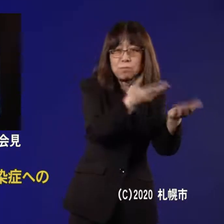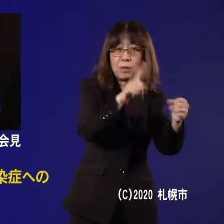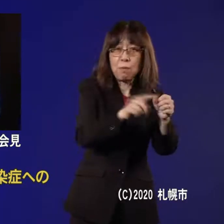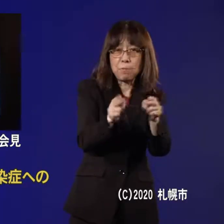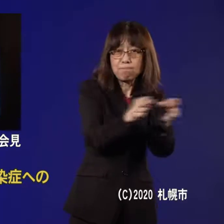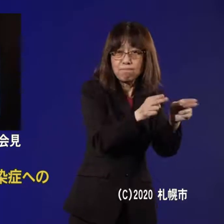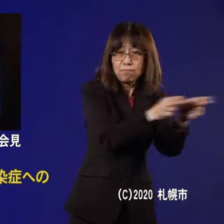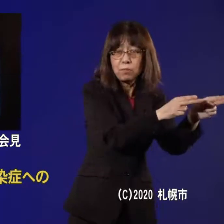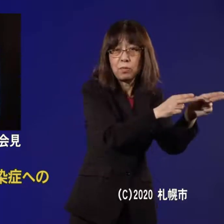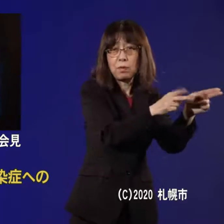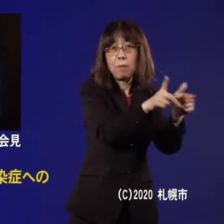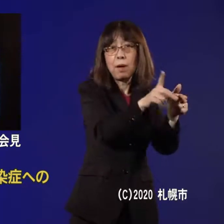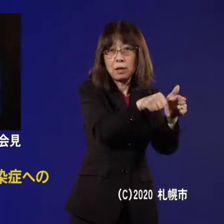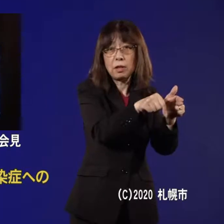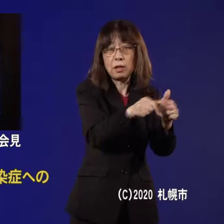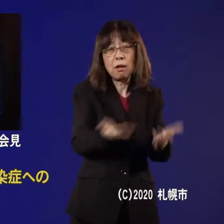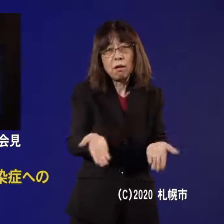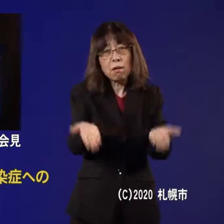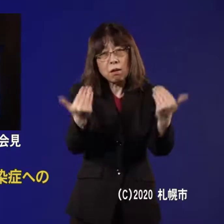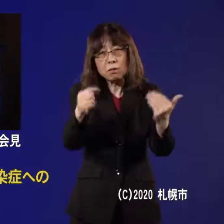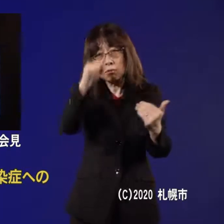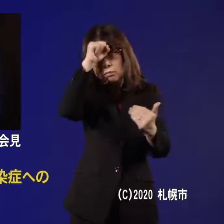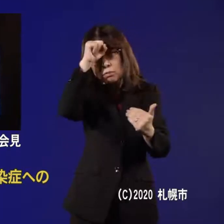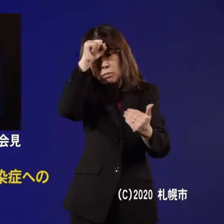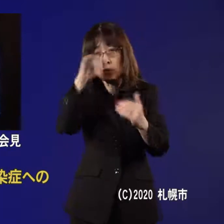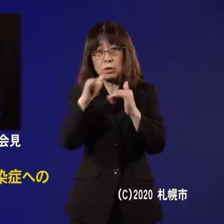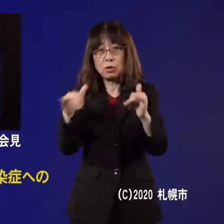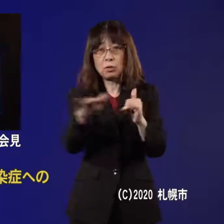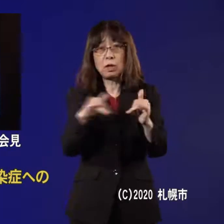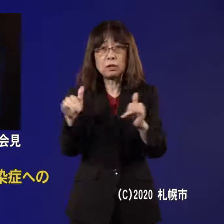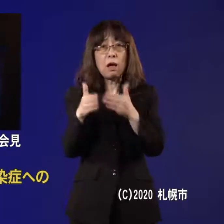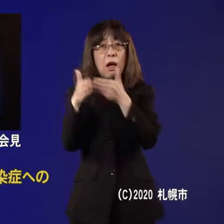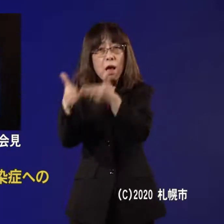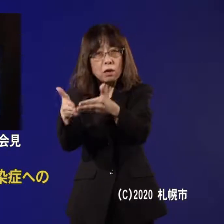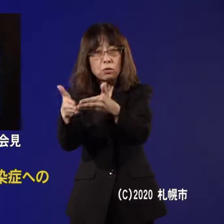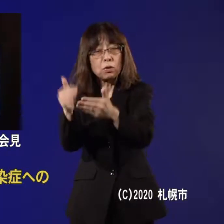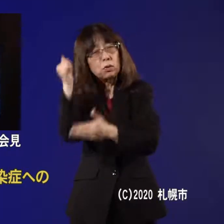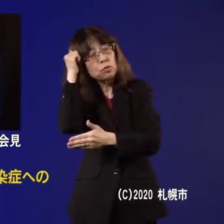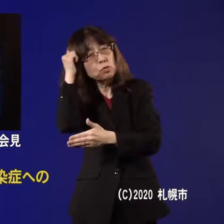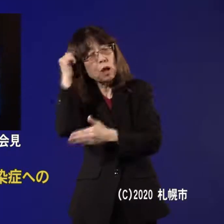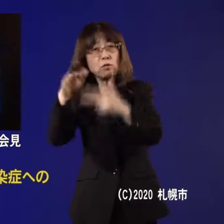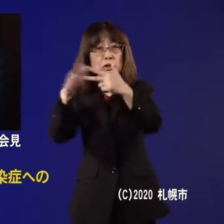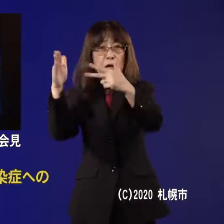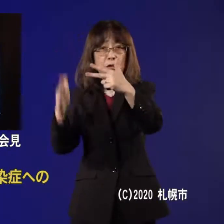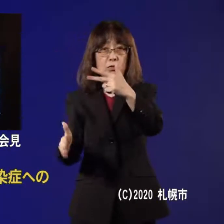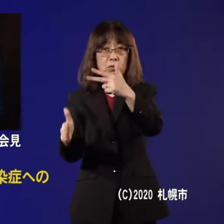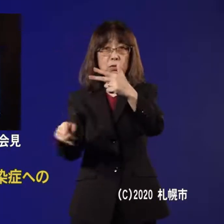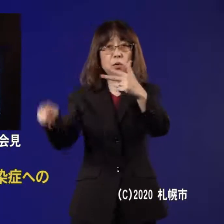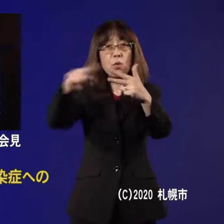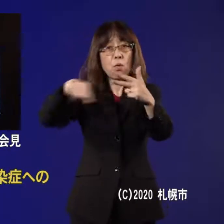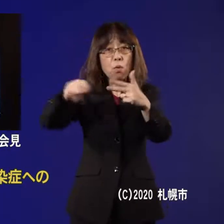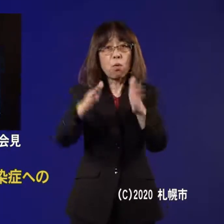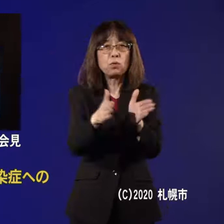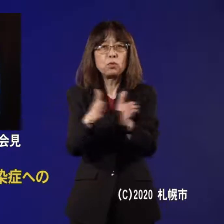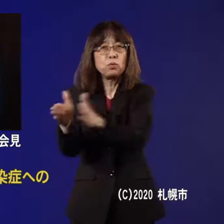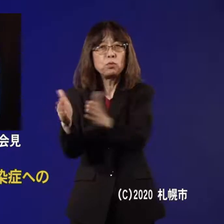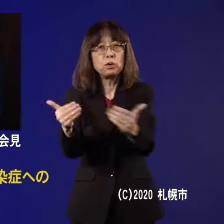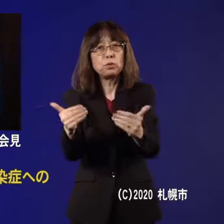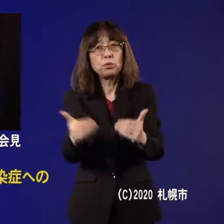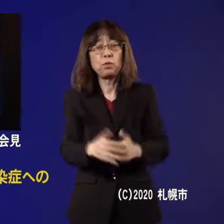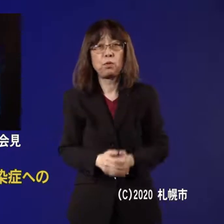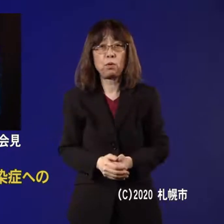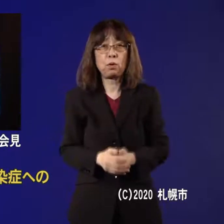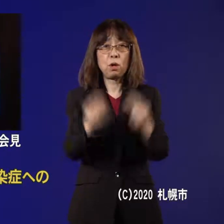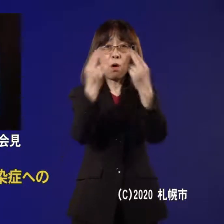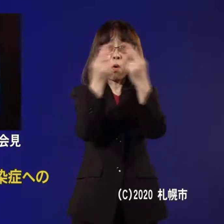軽症の方が入る施設、宿泊施設、こういったところについても準備をしていきましょうということです。